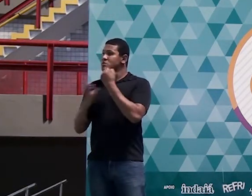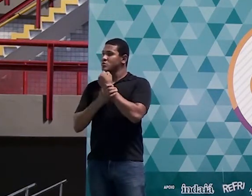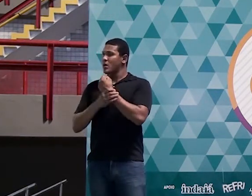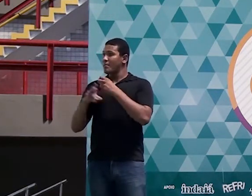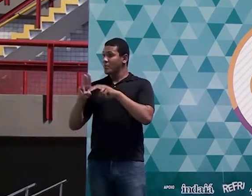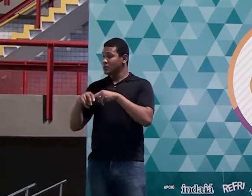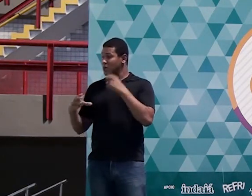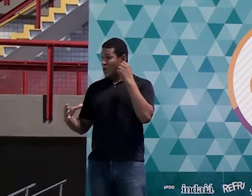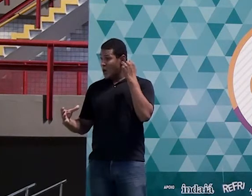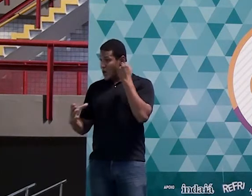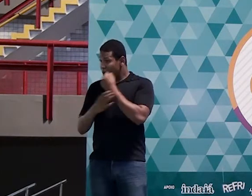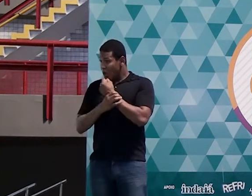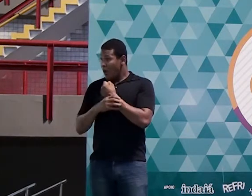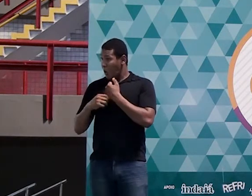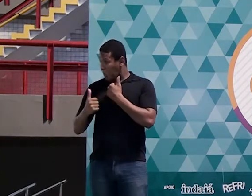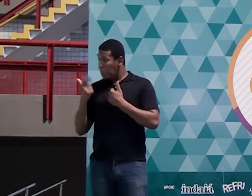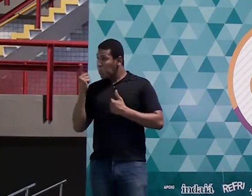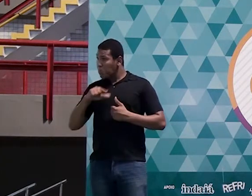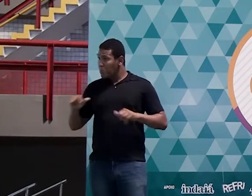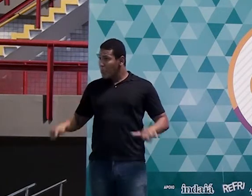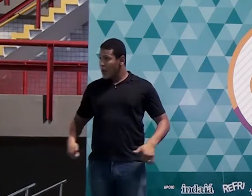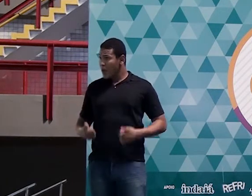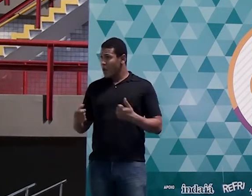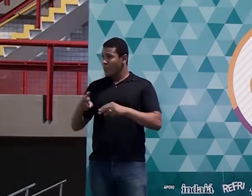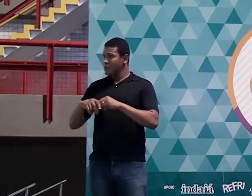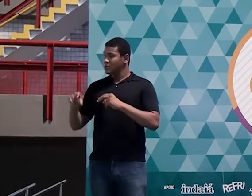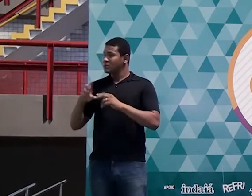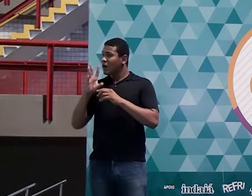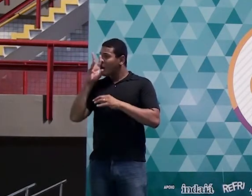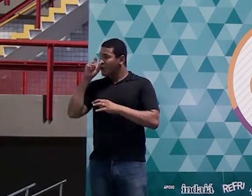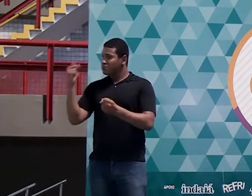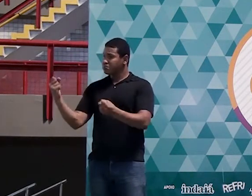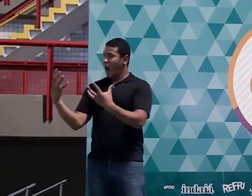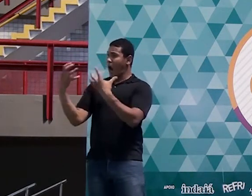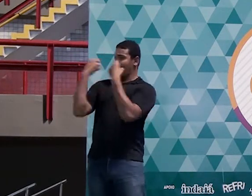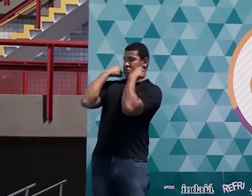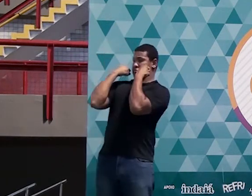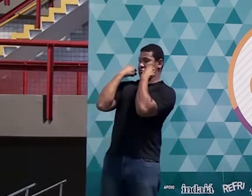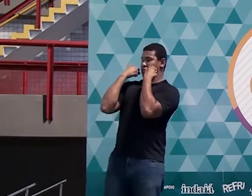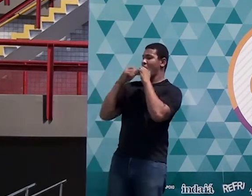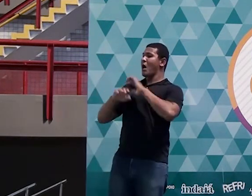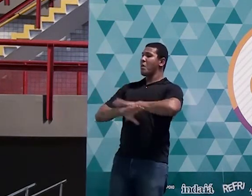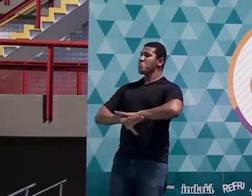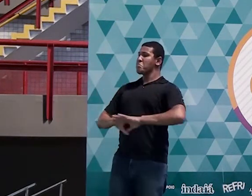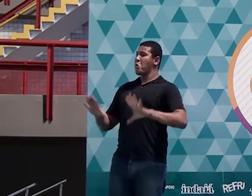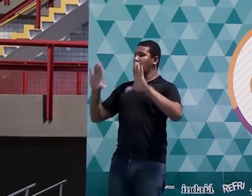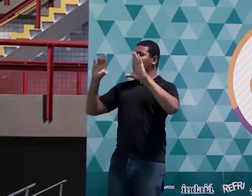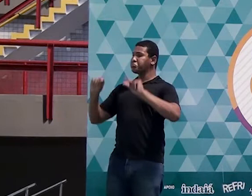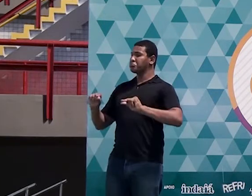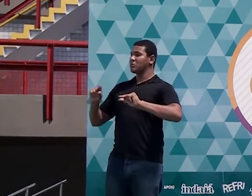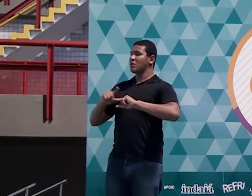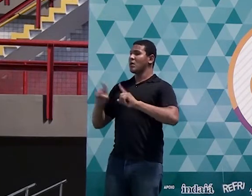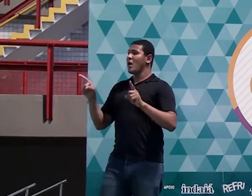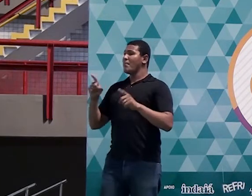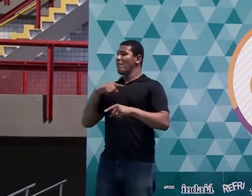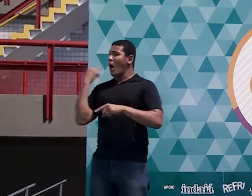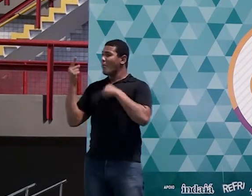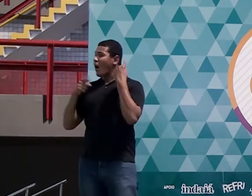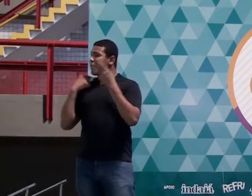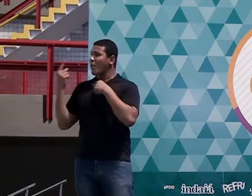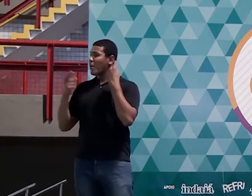invadido. Quando a gente deixou de ser invadido, menos mortes, mais produtos, a